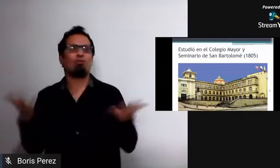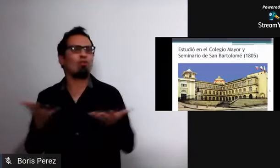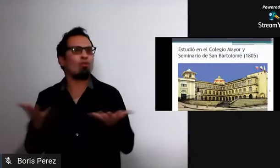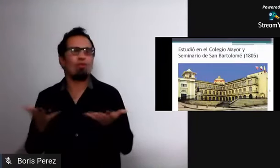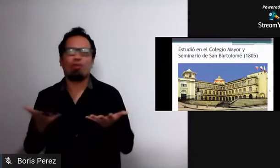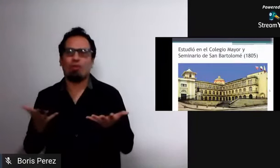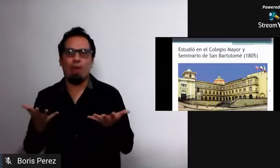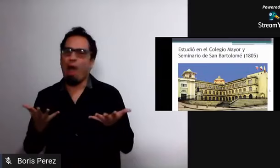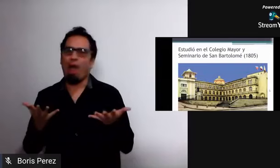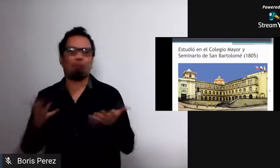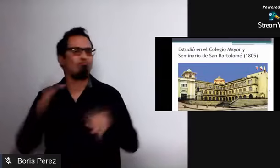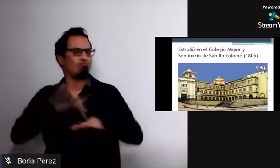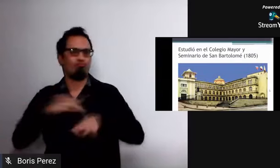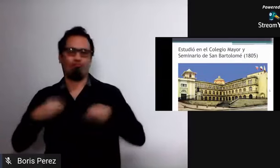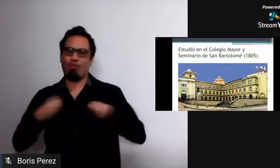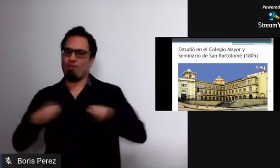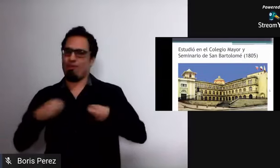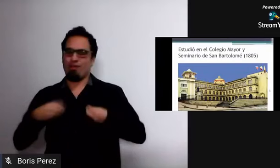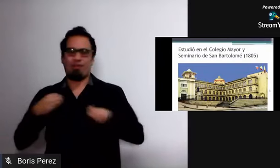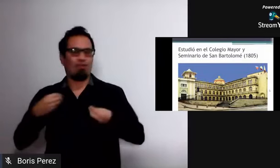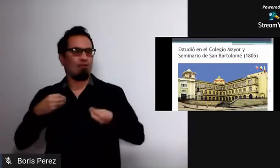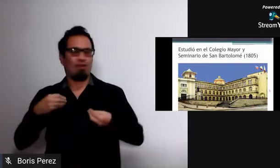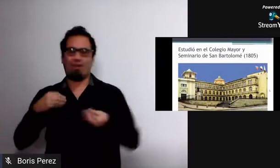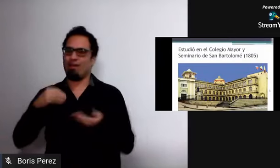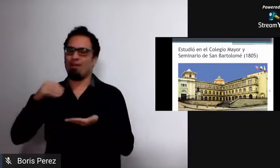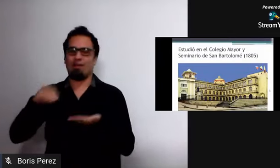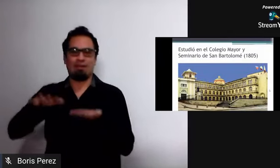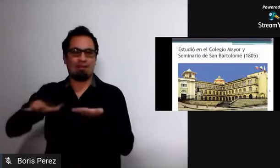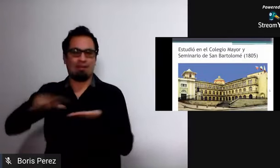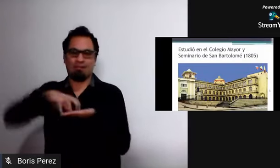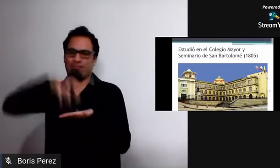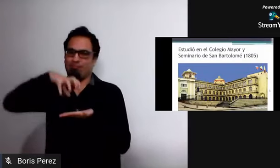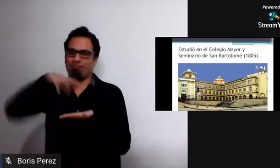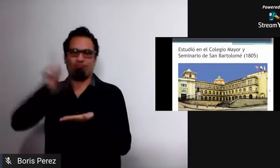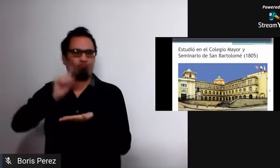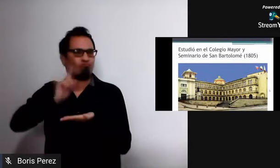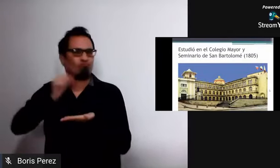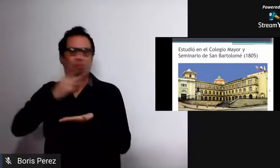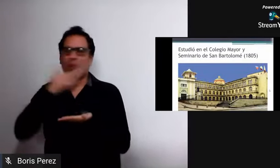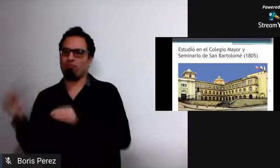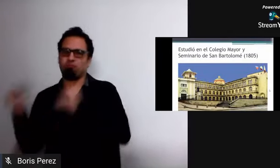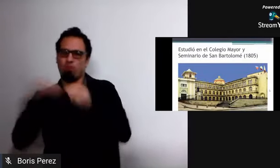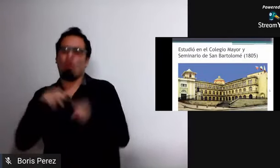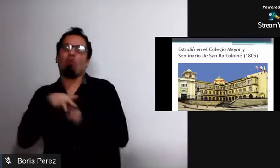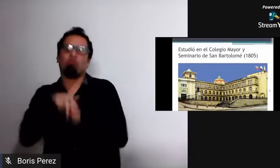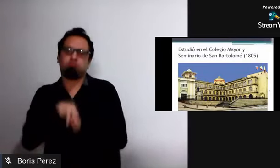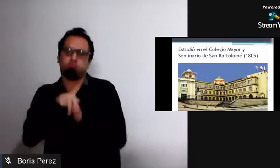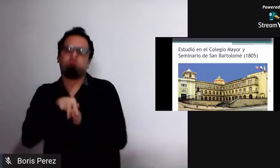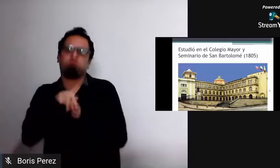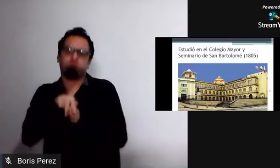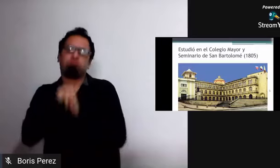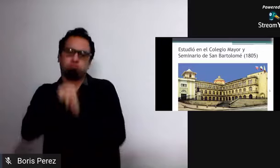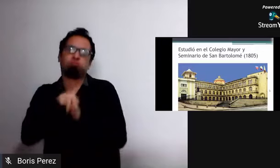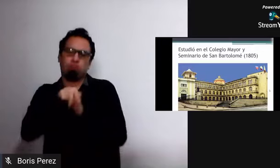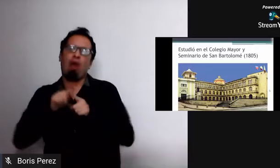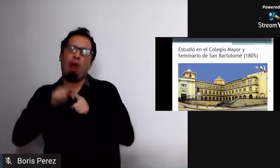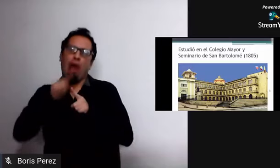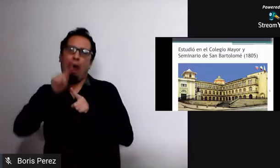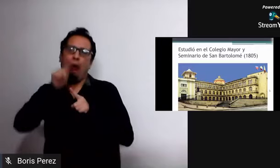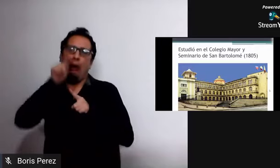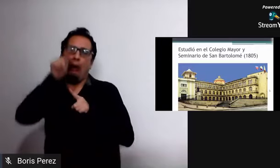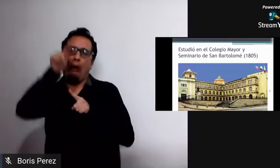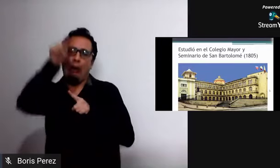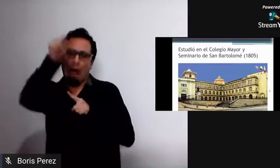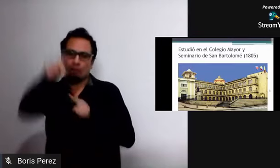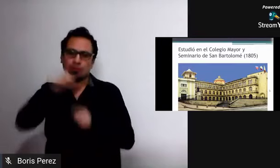cuando ya tuvo cierta edad, debido a que en el municipio donde él creció no habían instituciones educativas para